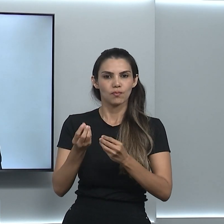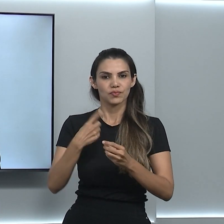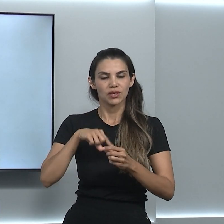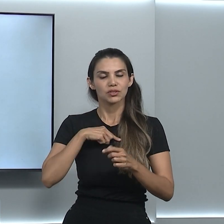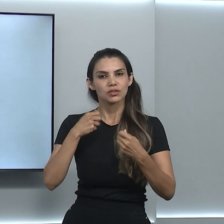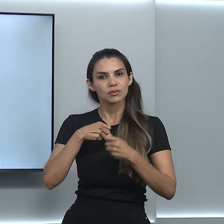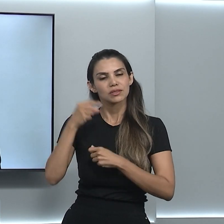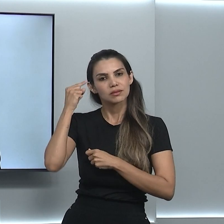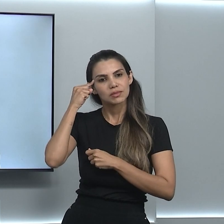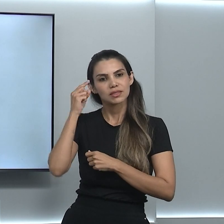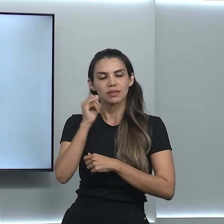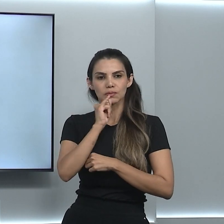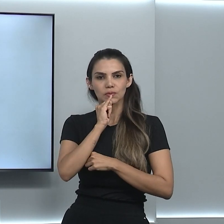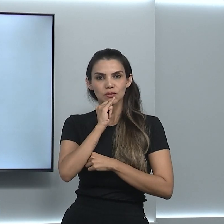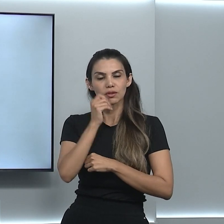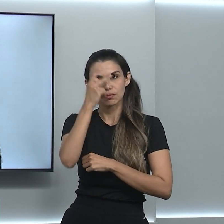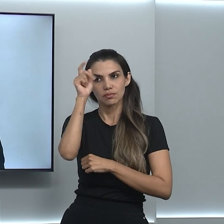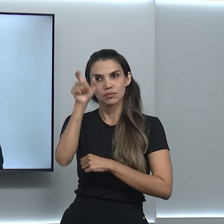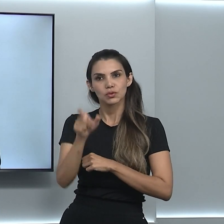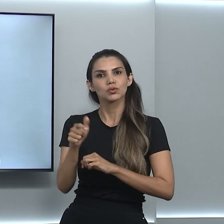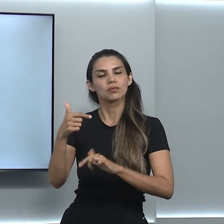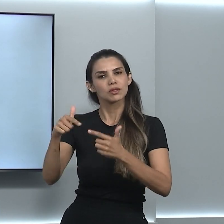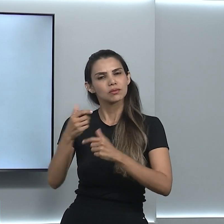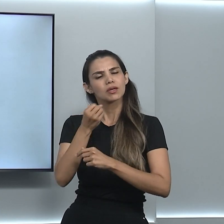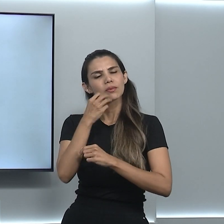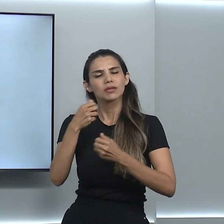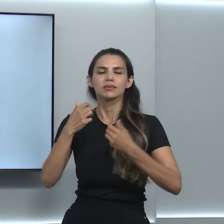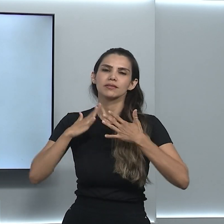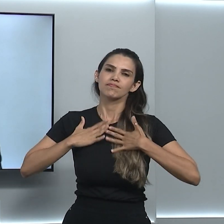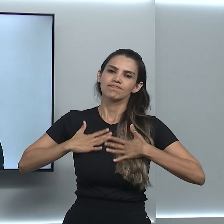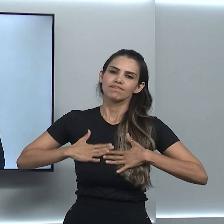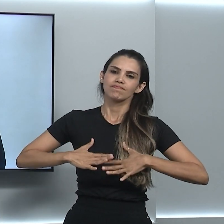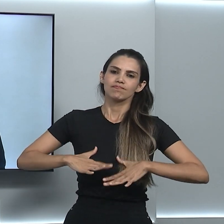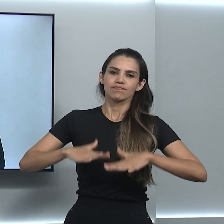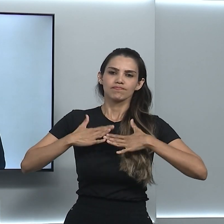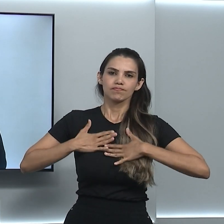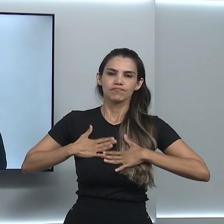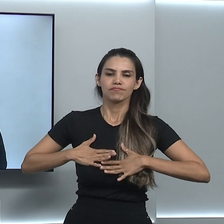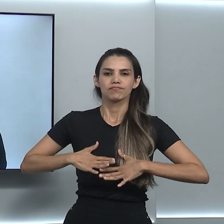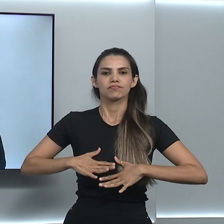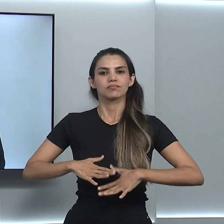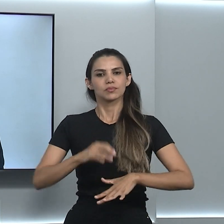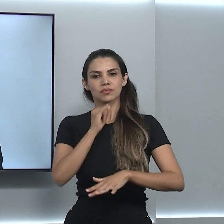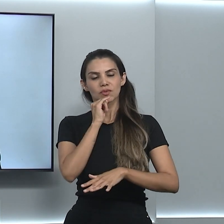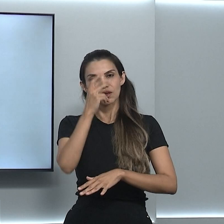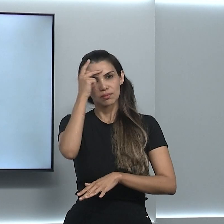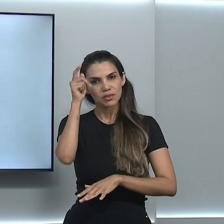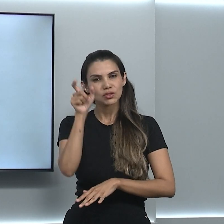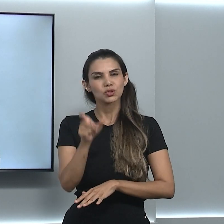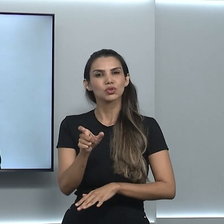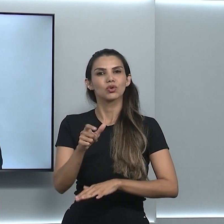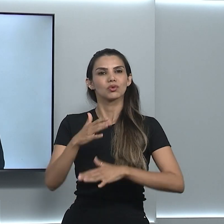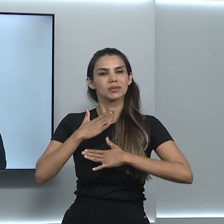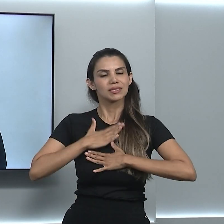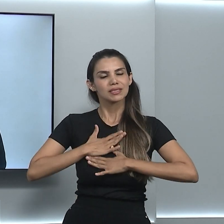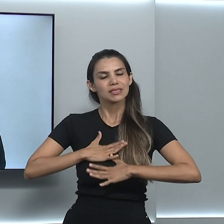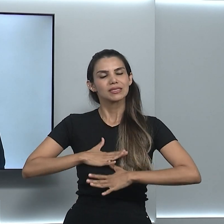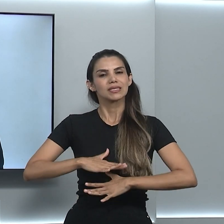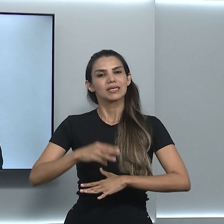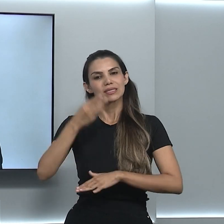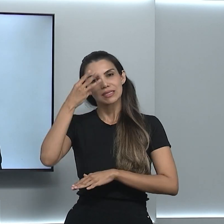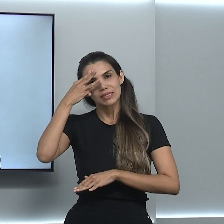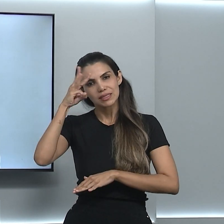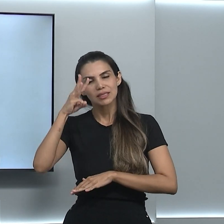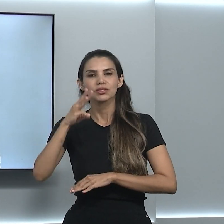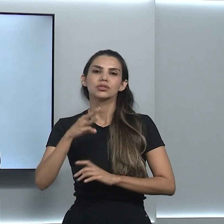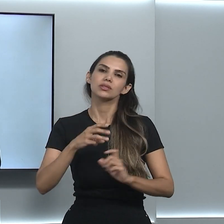para pensar, mas o trabalhador, para trabalhar bem, precisa estar descansado. Então, o trabalhador que descansa 3 dias, ele tem